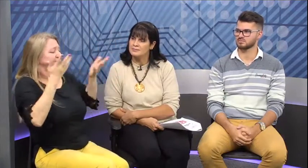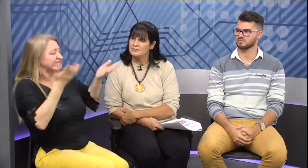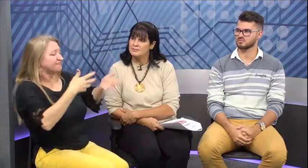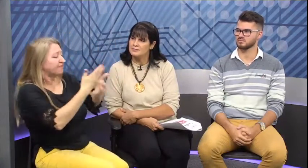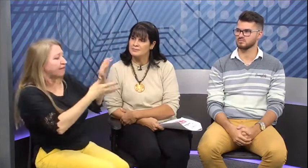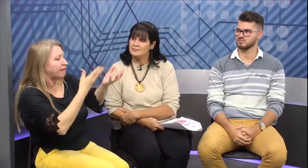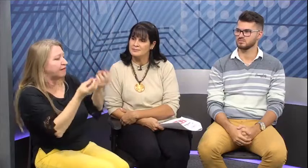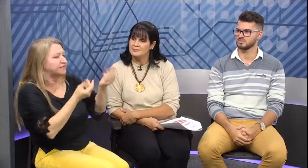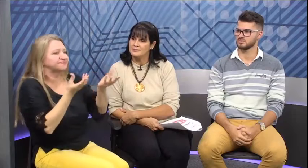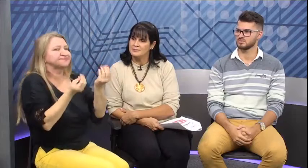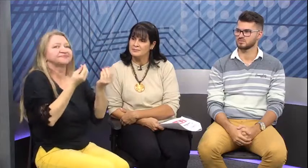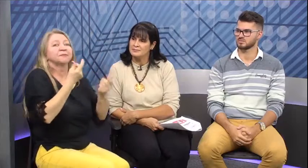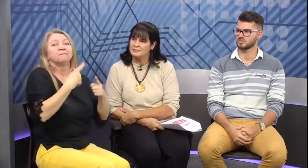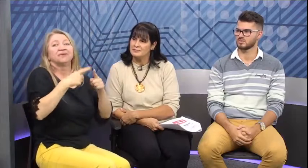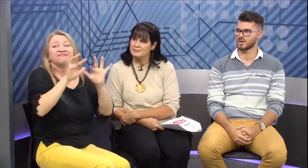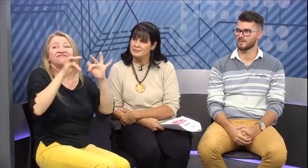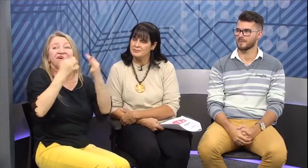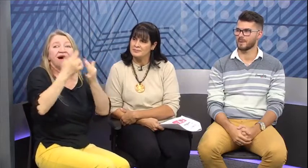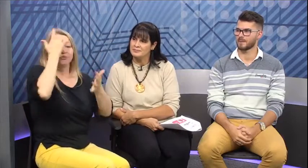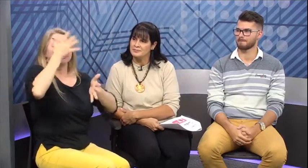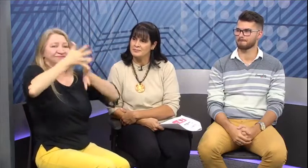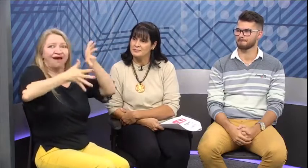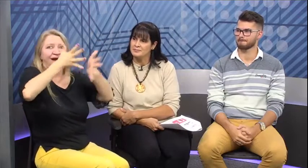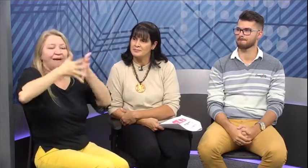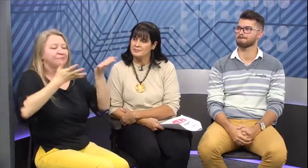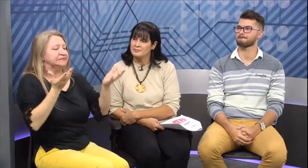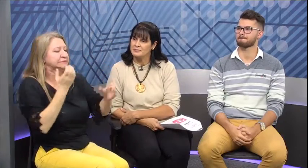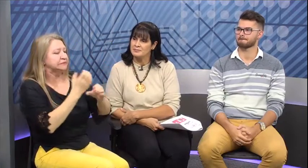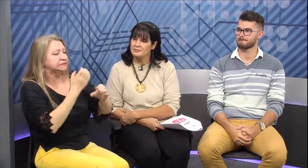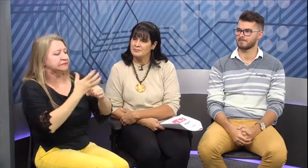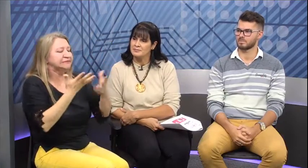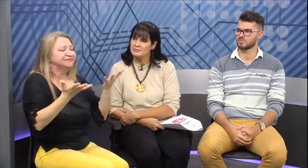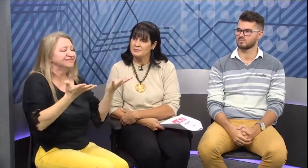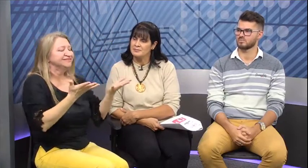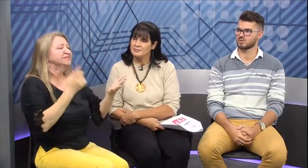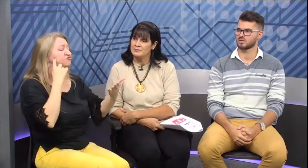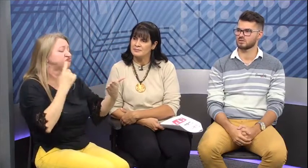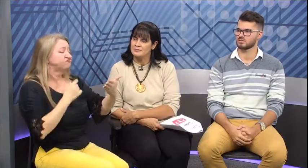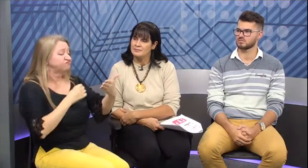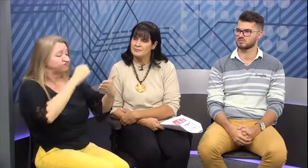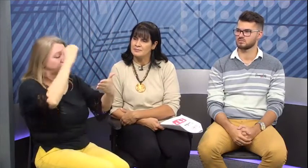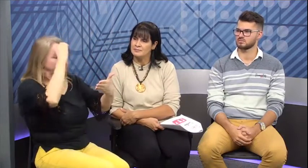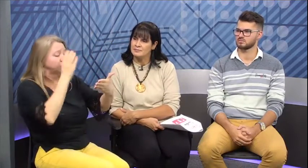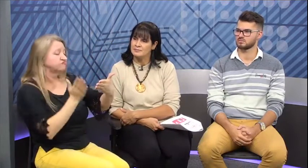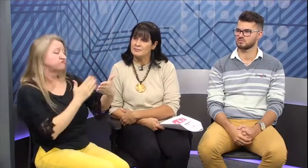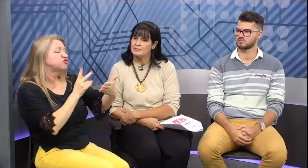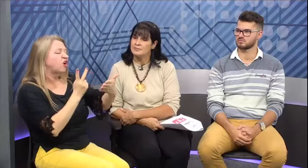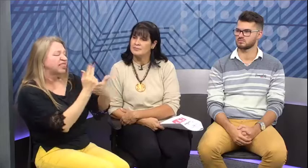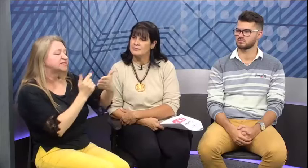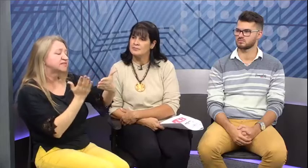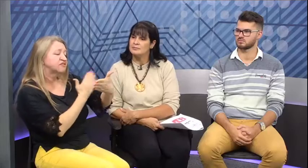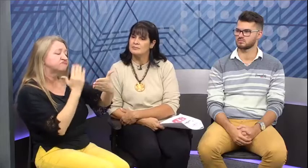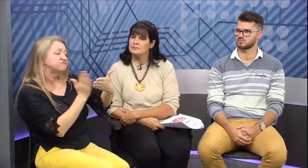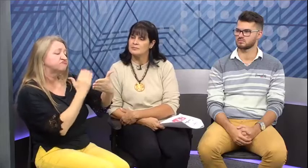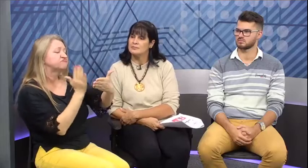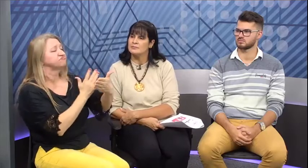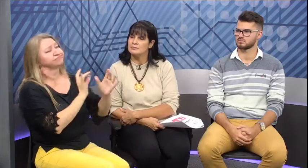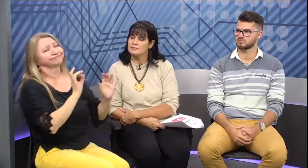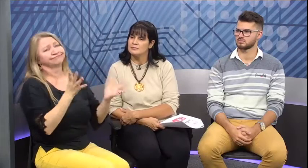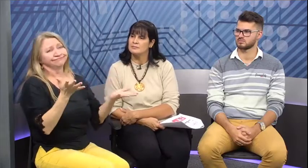esse livro? Me conta. E a mãe não tem repertório da Libras para contar a história, né? E aí o surdo só fica